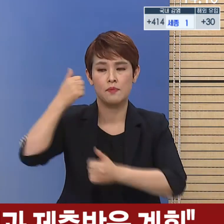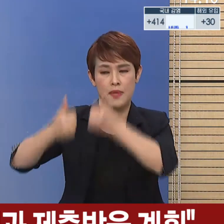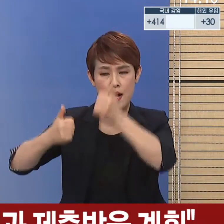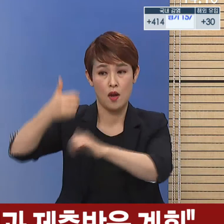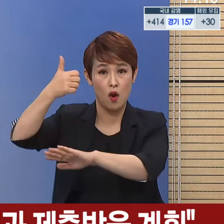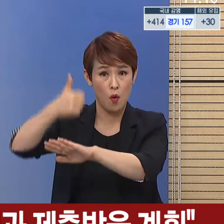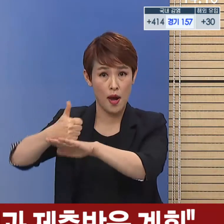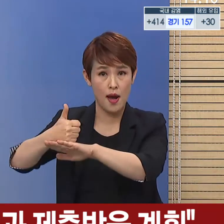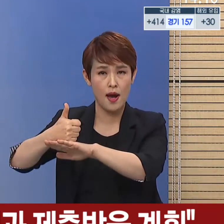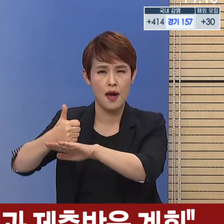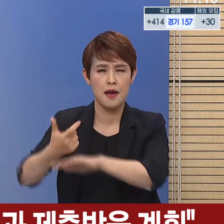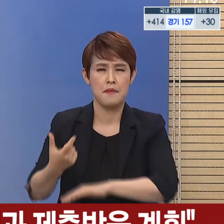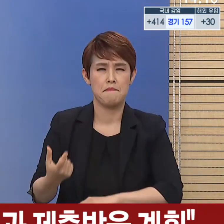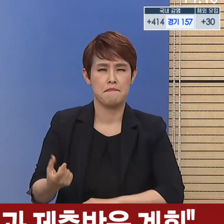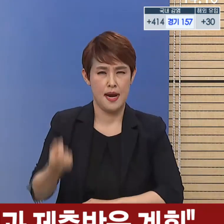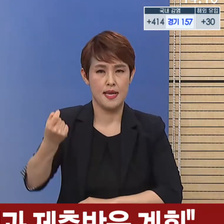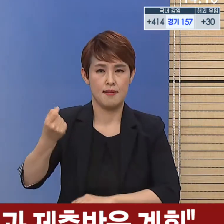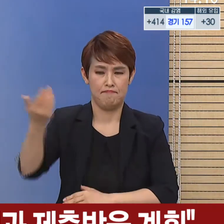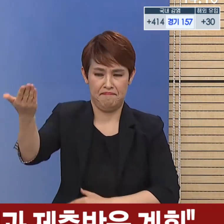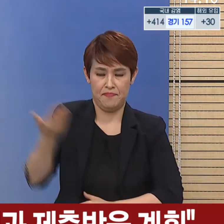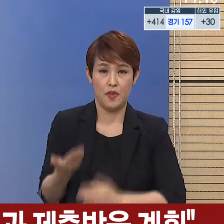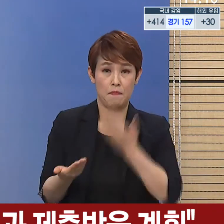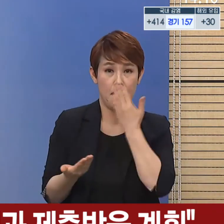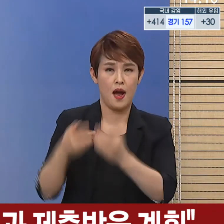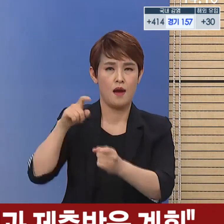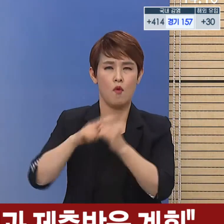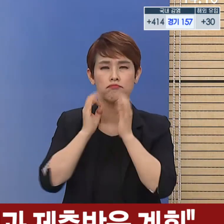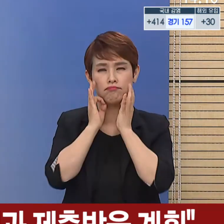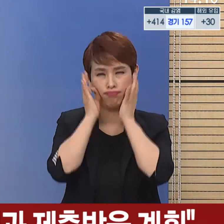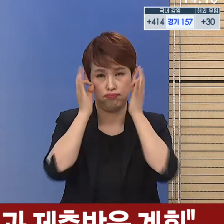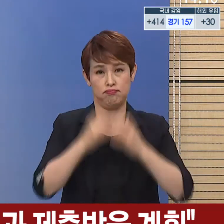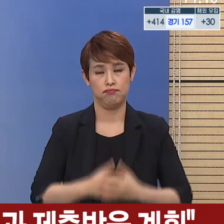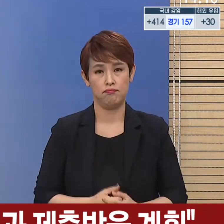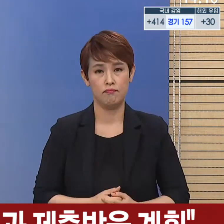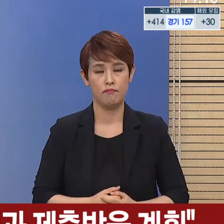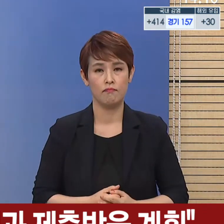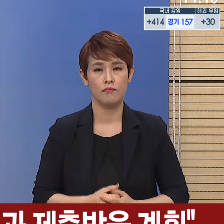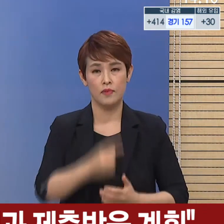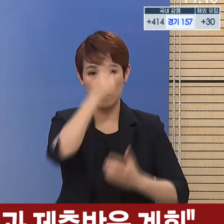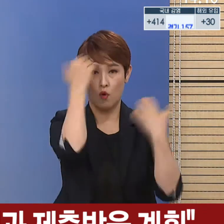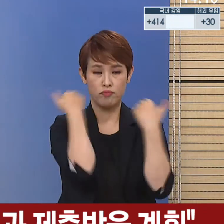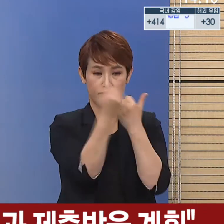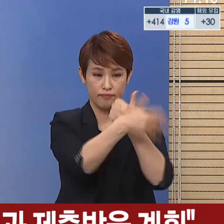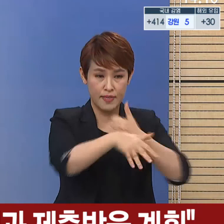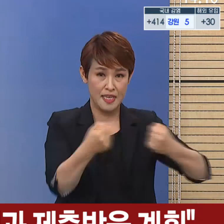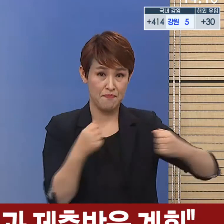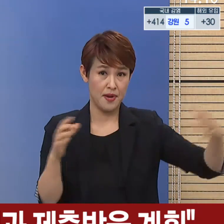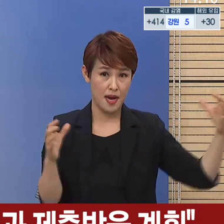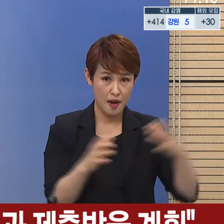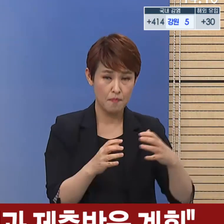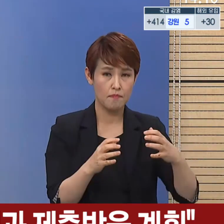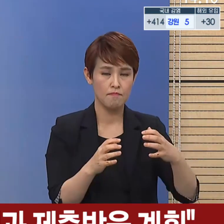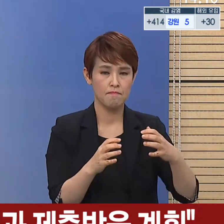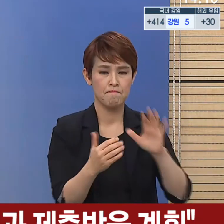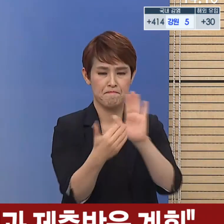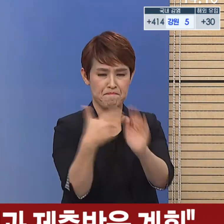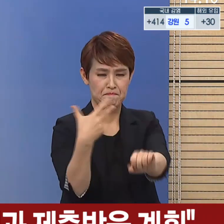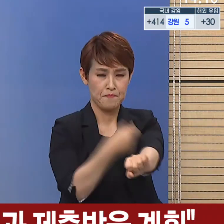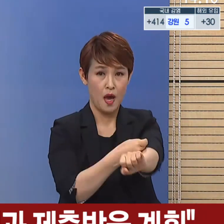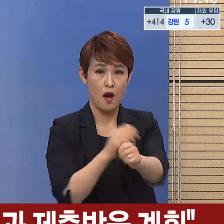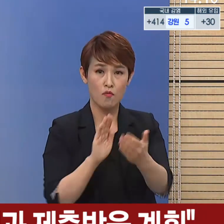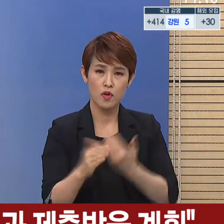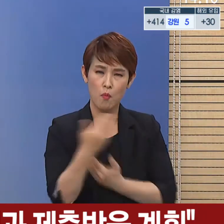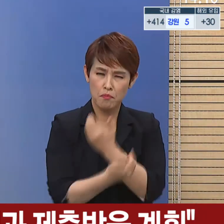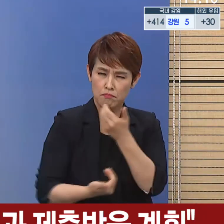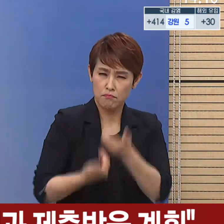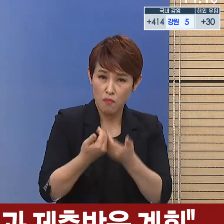결과가 가능한 빠르게 제출될 수 있도록 하겠으며 관련 부처와 협력하여 예방 접종 후 이상